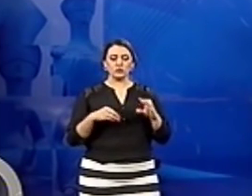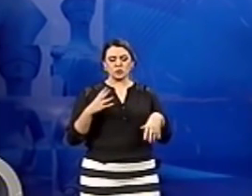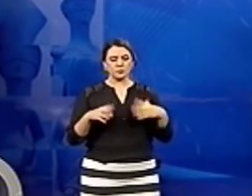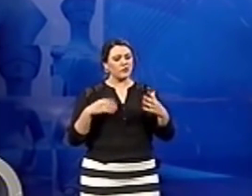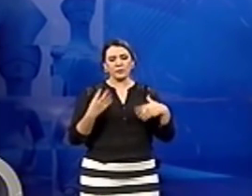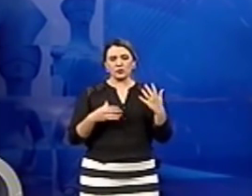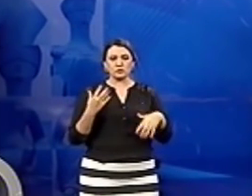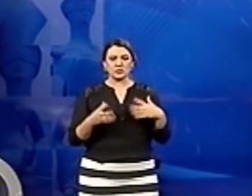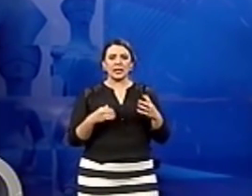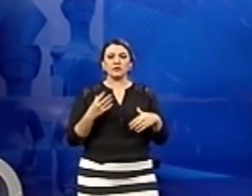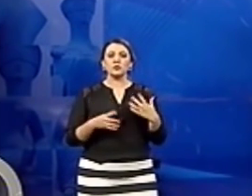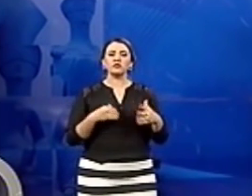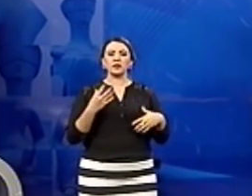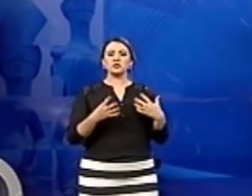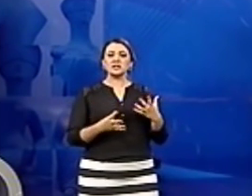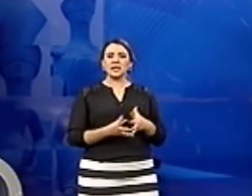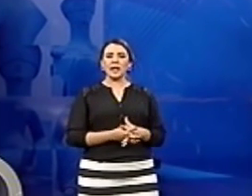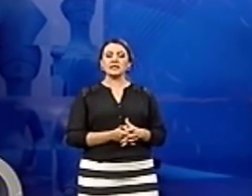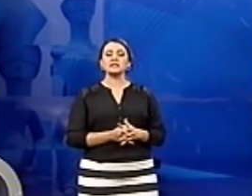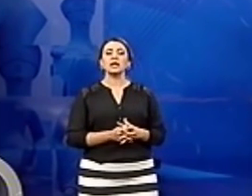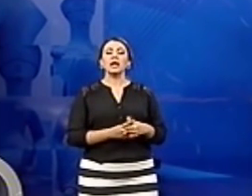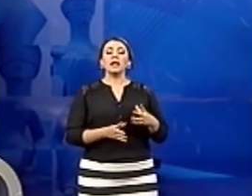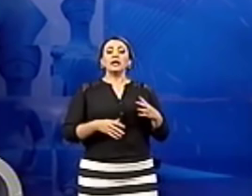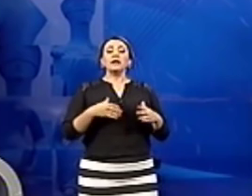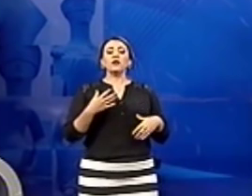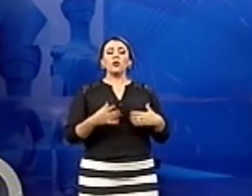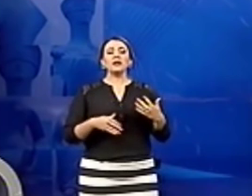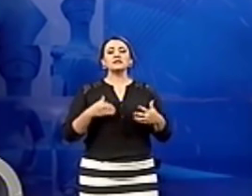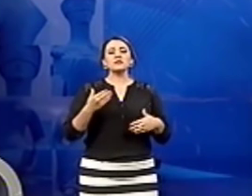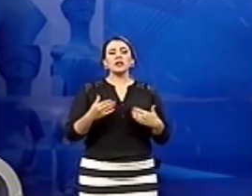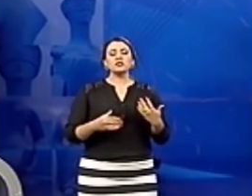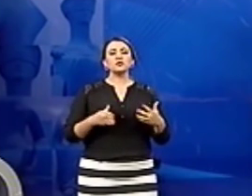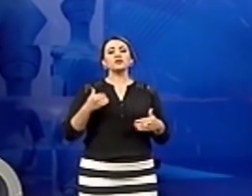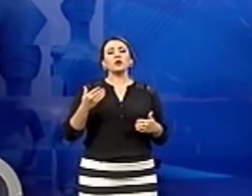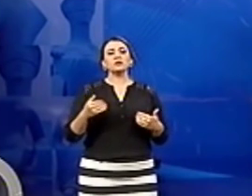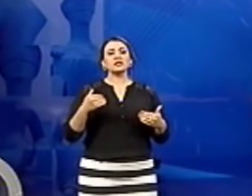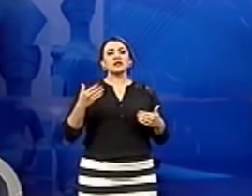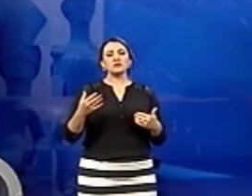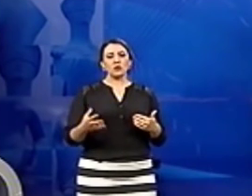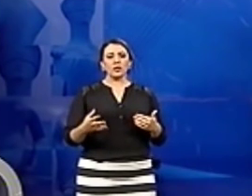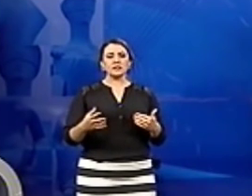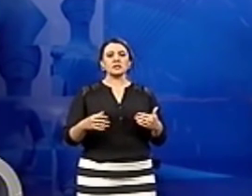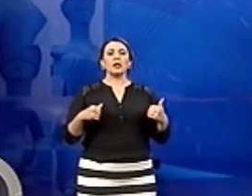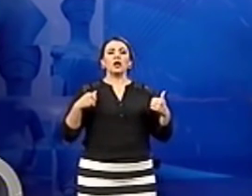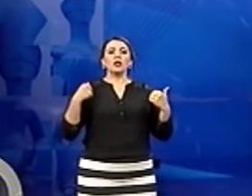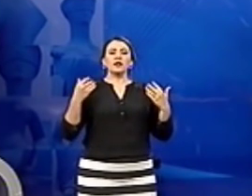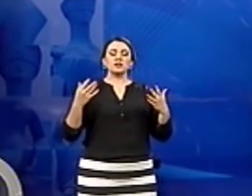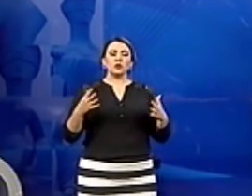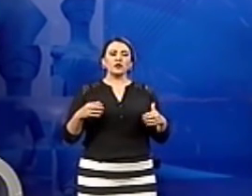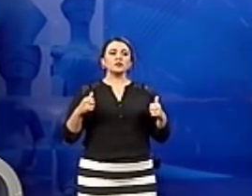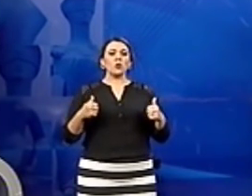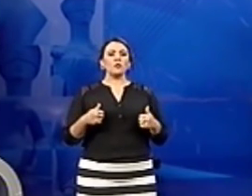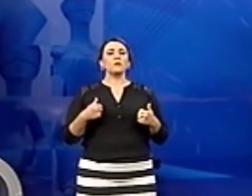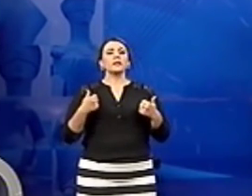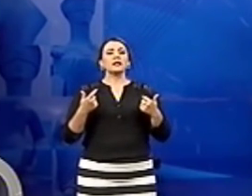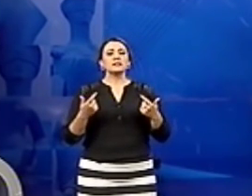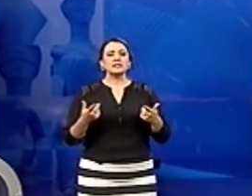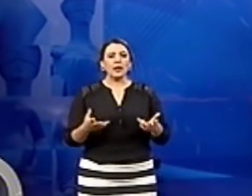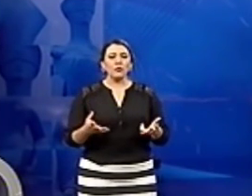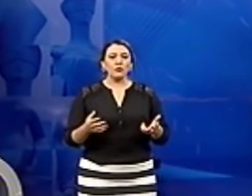os movimentos, né, os movimentos sociais, e começam-se a discutir outras questões. Questões como